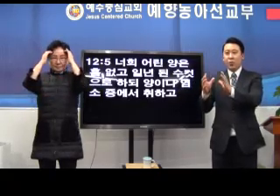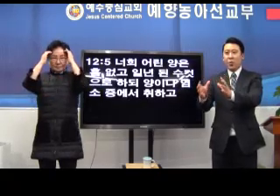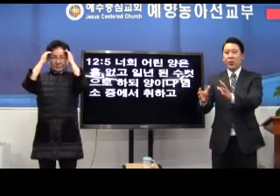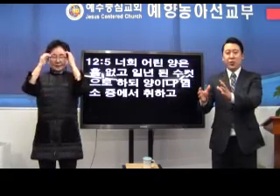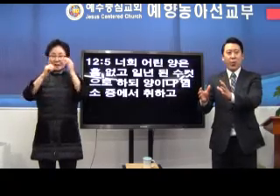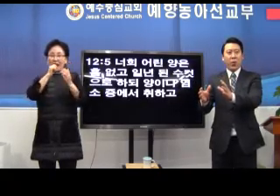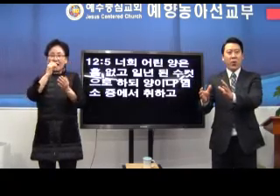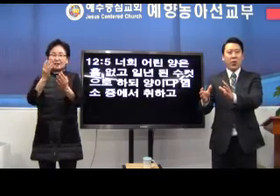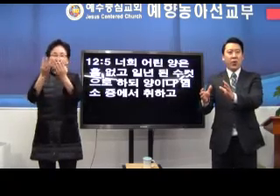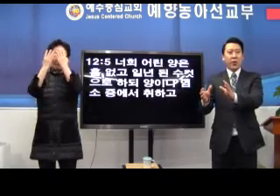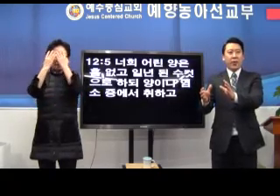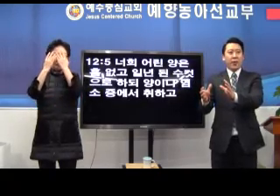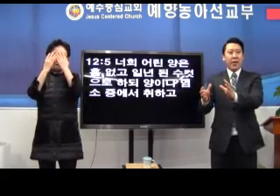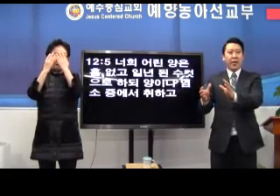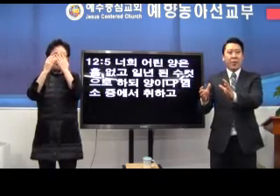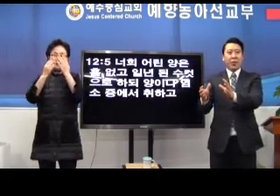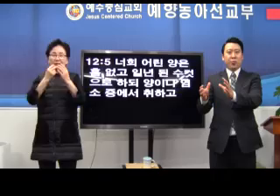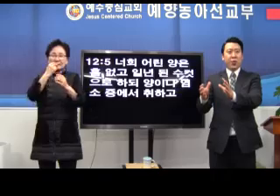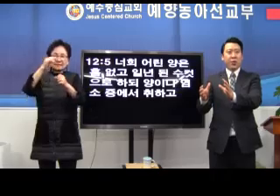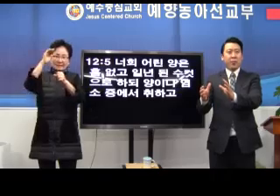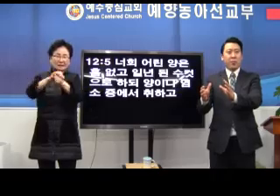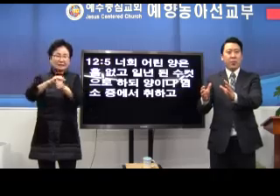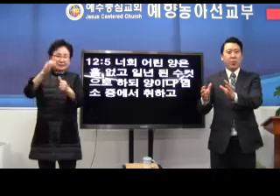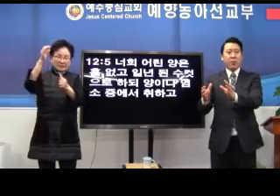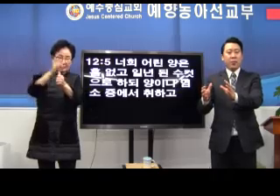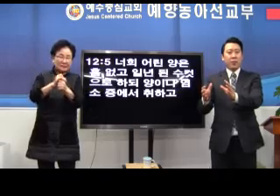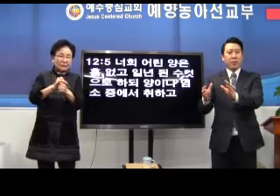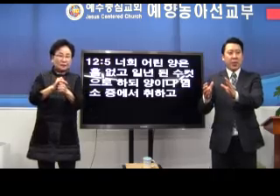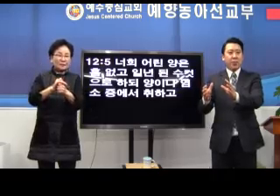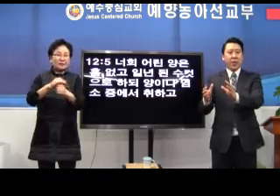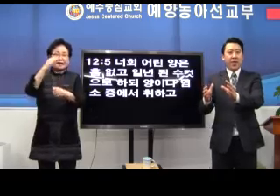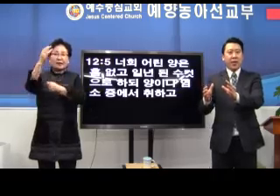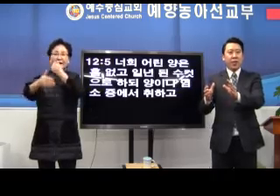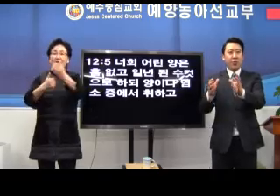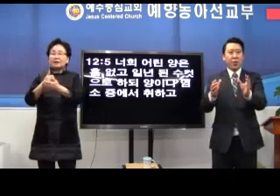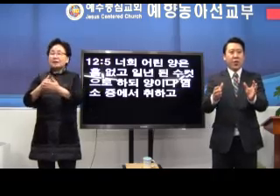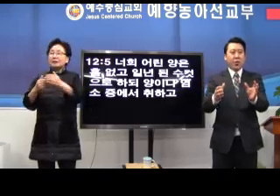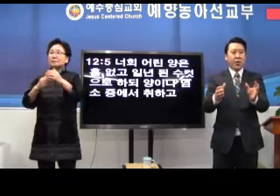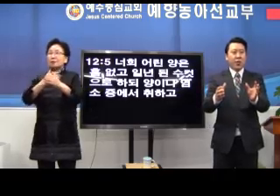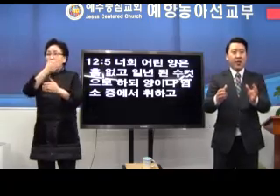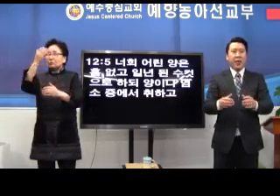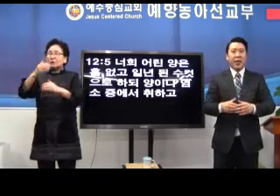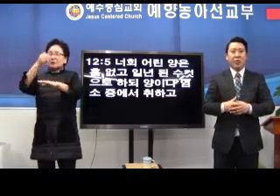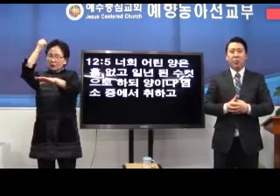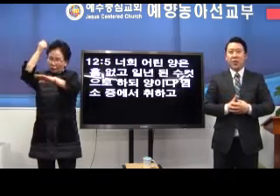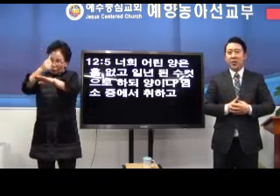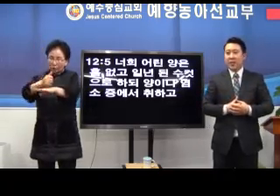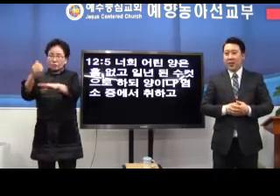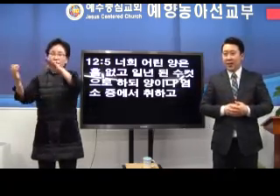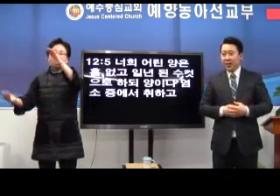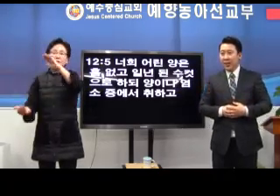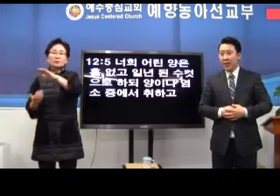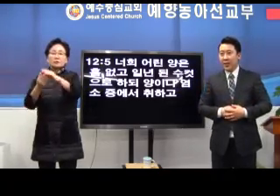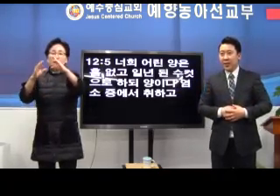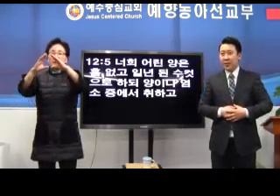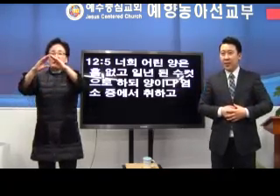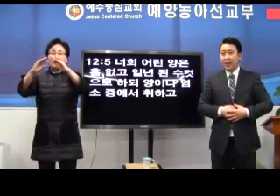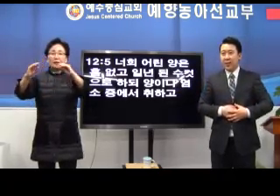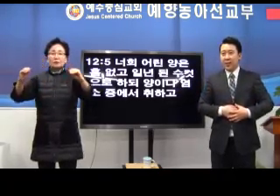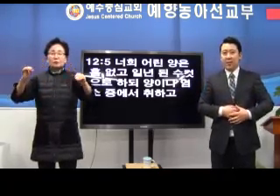누명을 쓰고 하나님의 꿈을 마침내 이루어서 애굽이라는 나라의